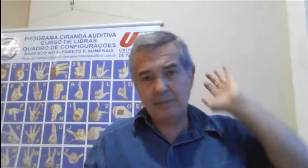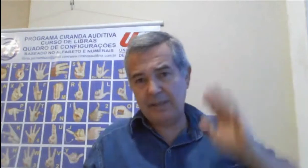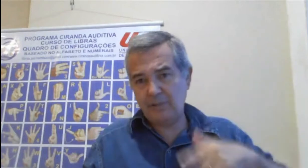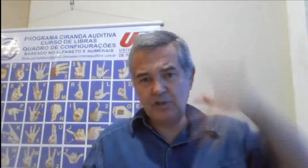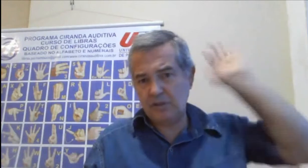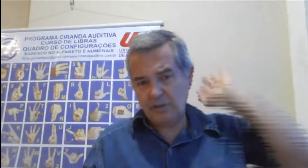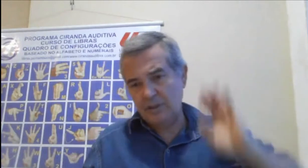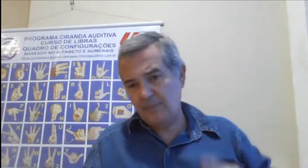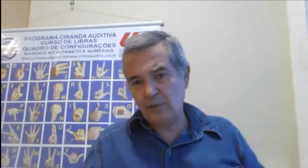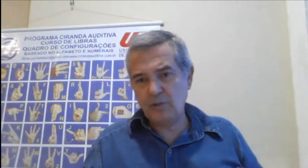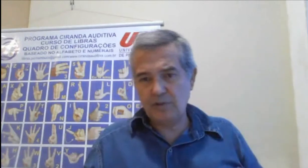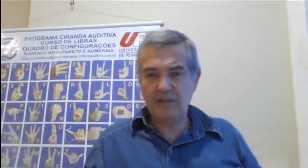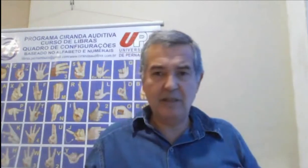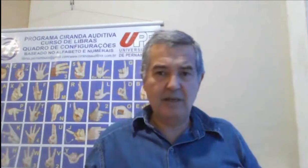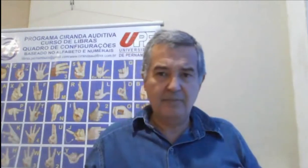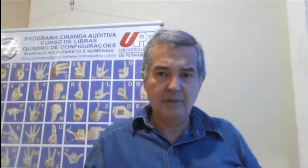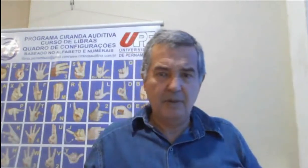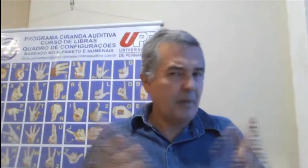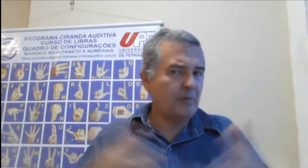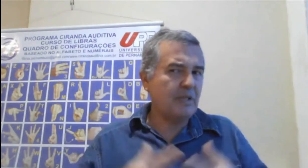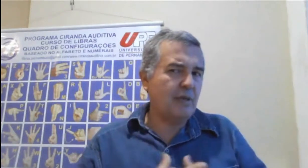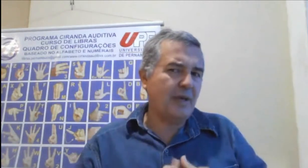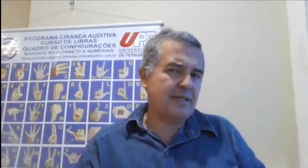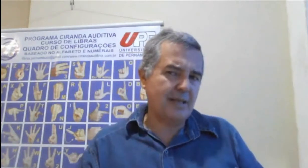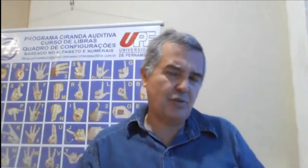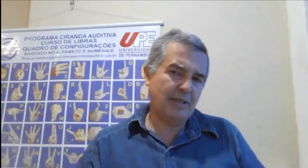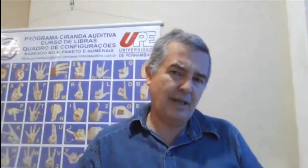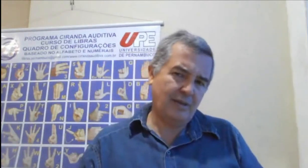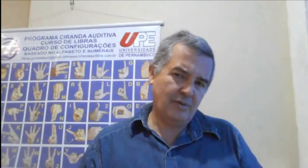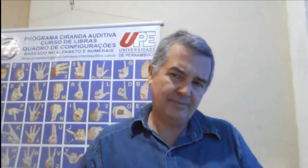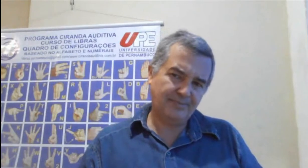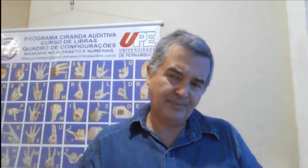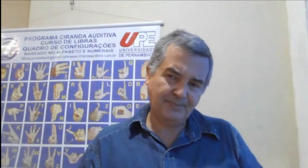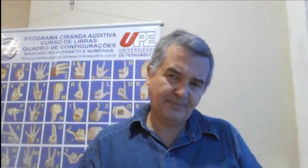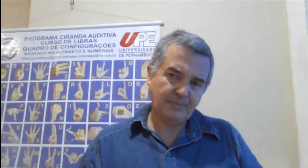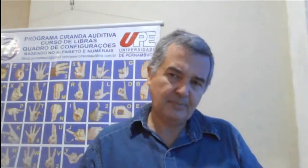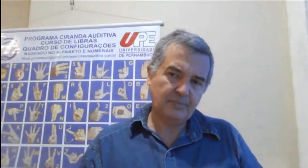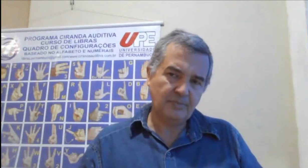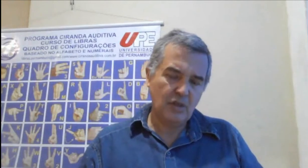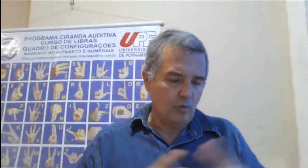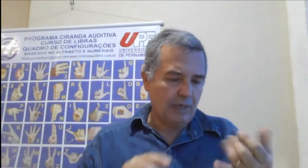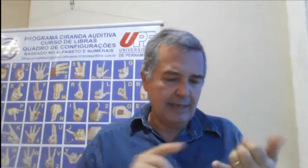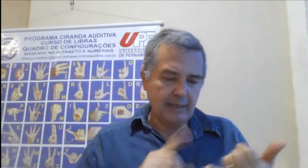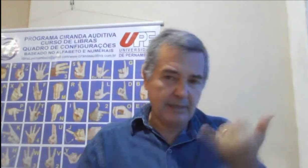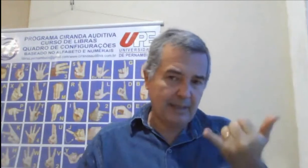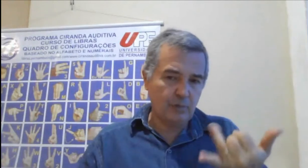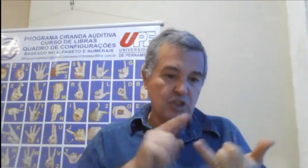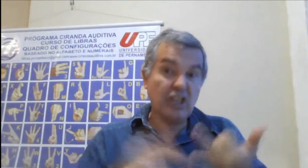tem pedagogia, já cuidou da vida dele. Eu perguntei a ele o que era sexualidade. O cara tem pedagogia e tem